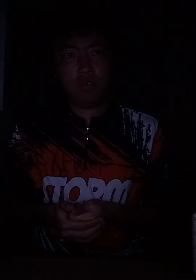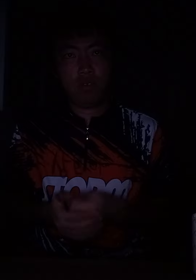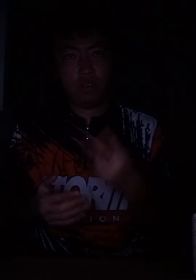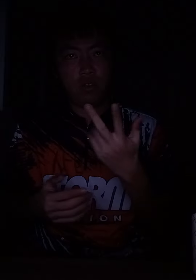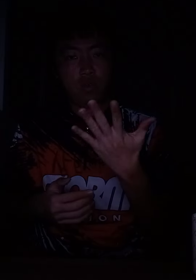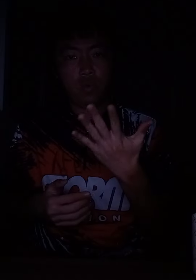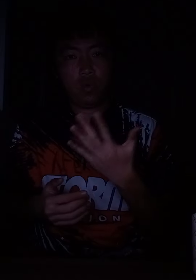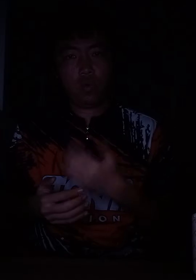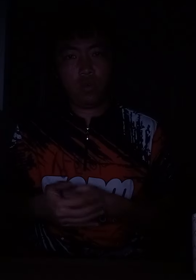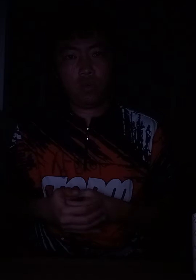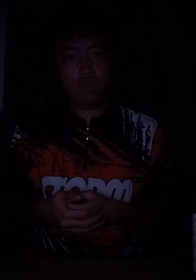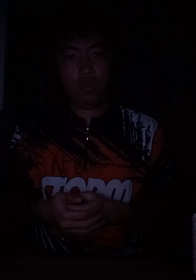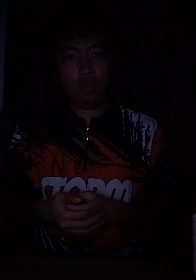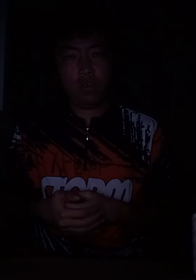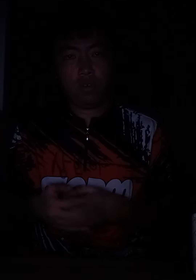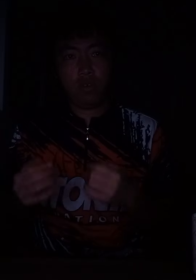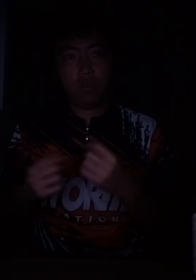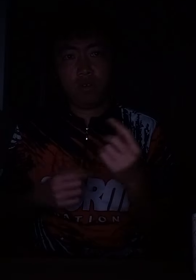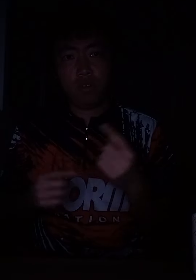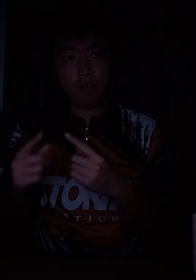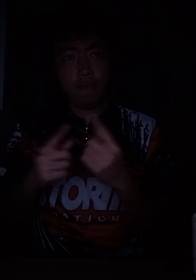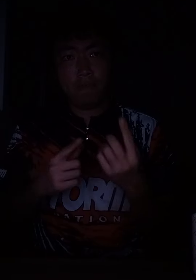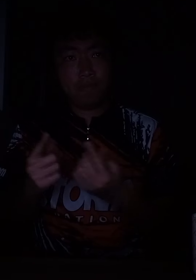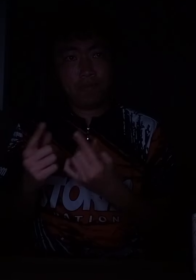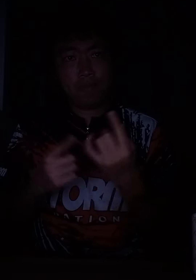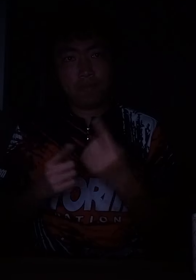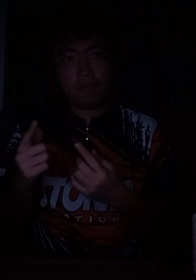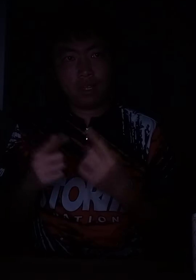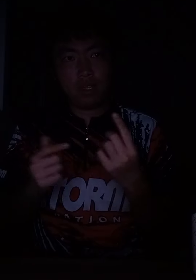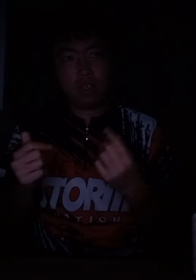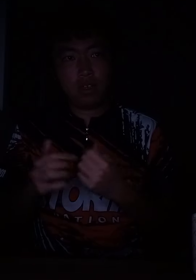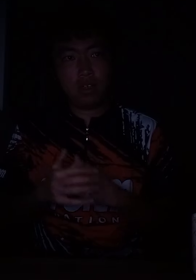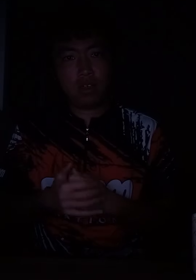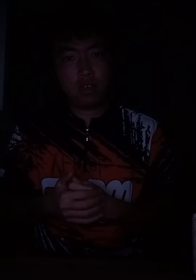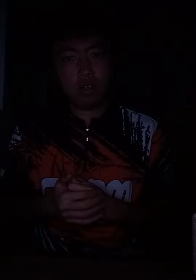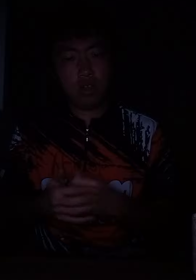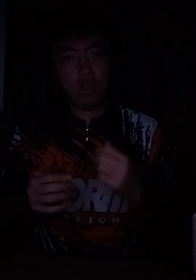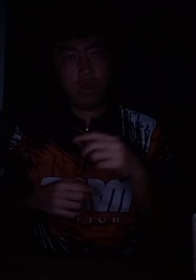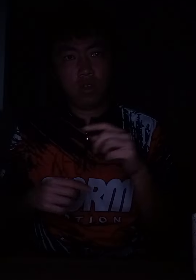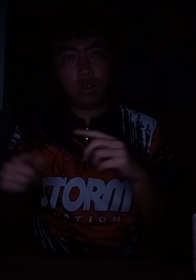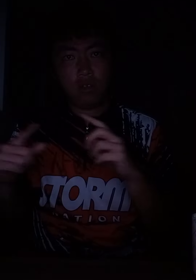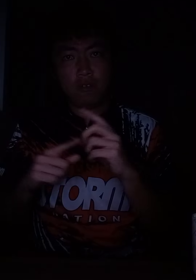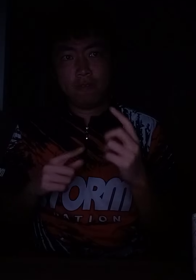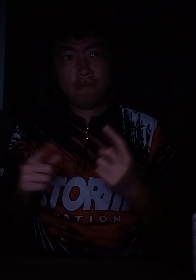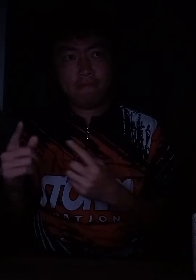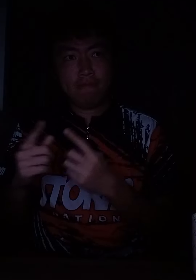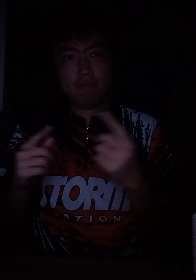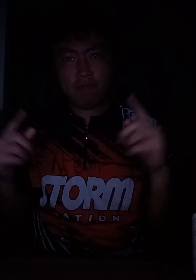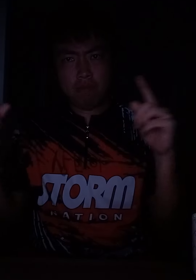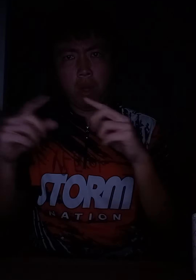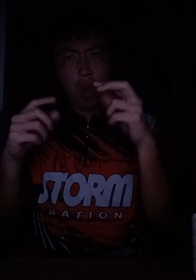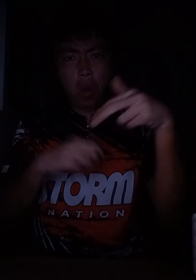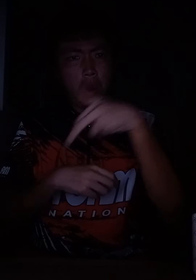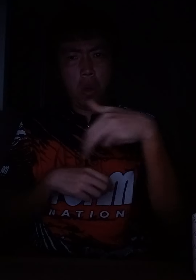25년을 했습니다. 아이고, 베테랑 중에 베테랑 중이시네요. 네. 그럼 요즘에 그 버스에 많은